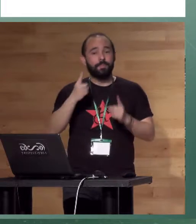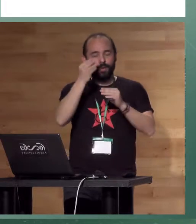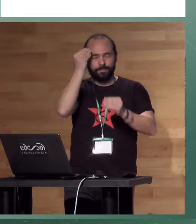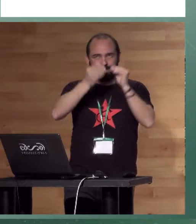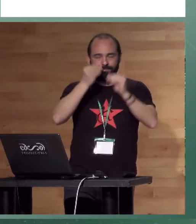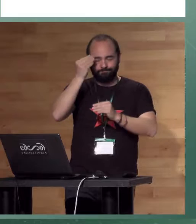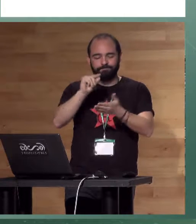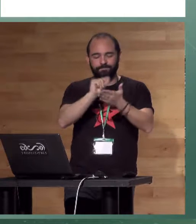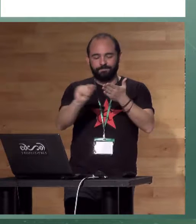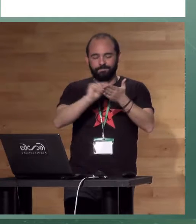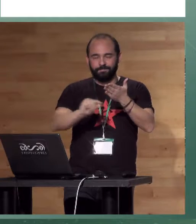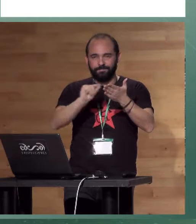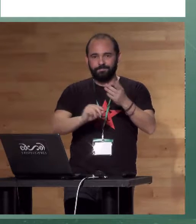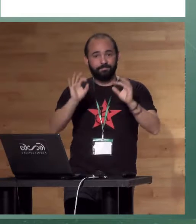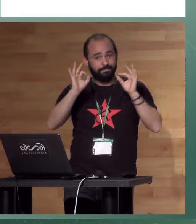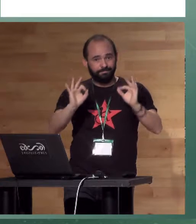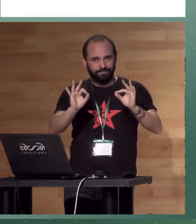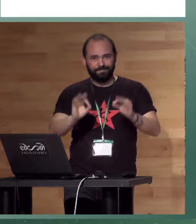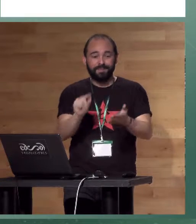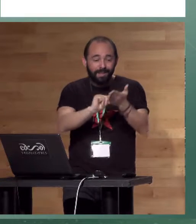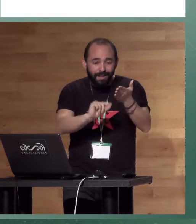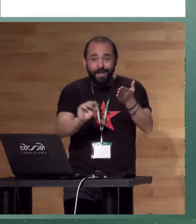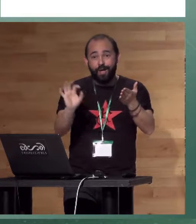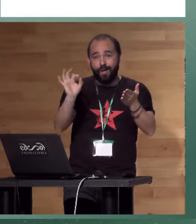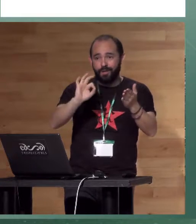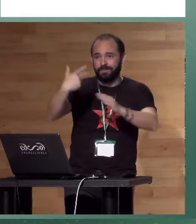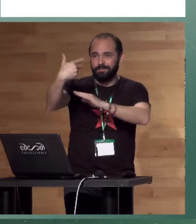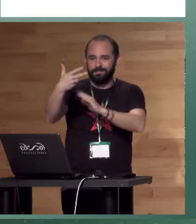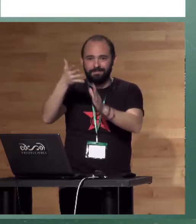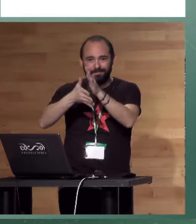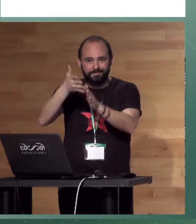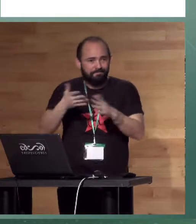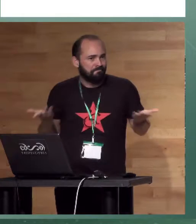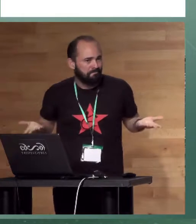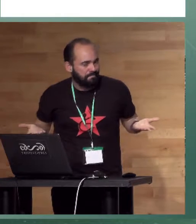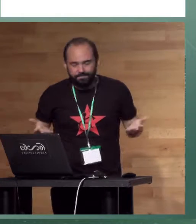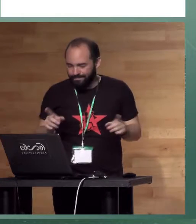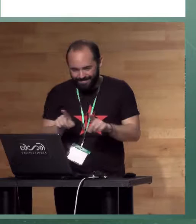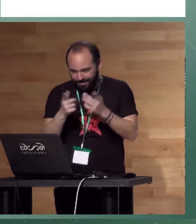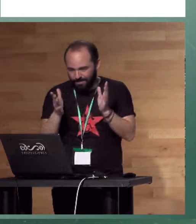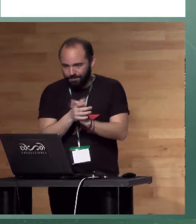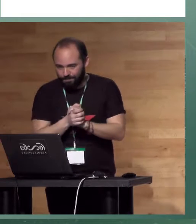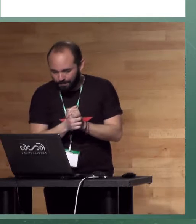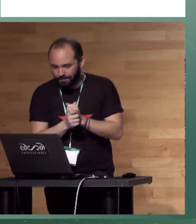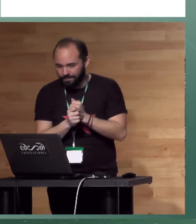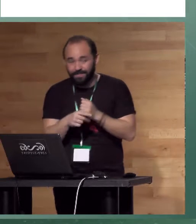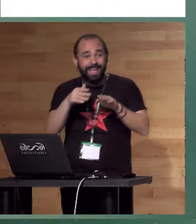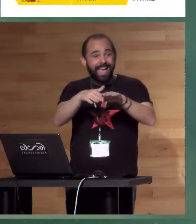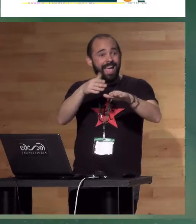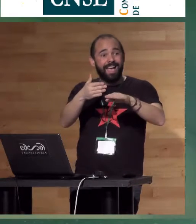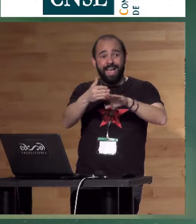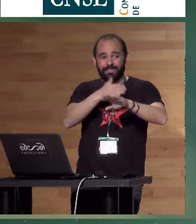Bien, hay que pensar eso, redactar, escribir o en lengua de signos, grabarlo, me da